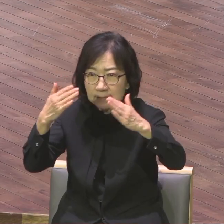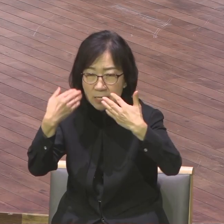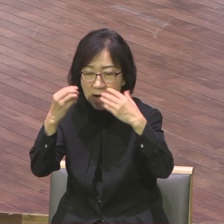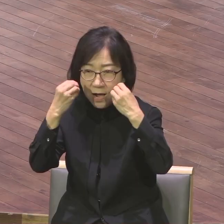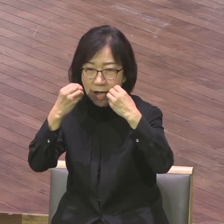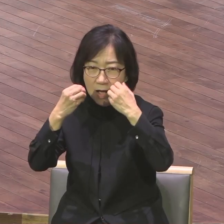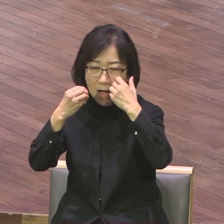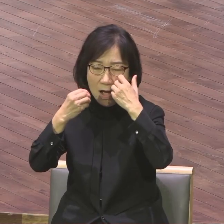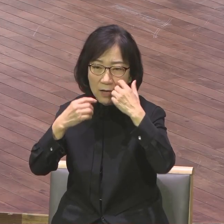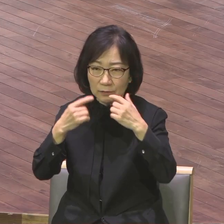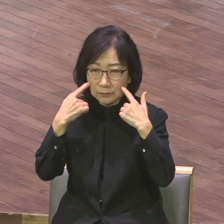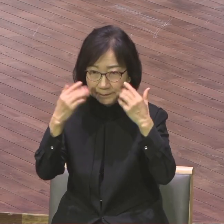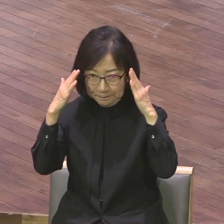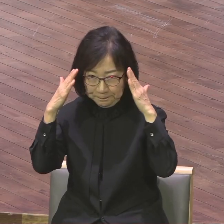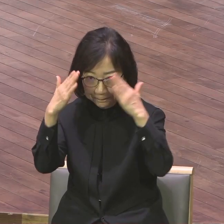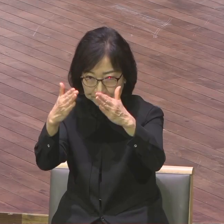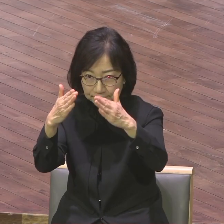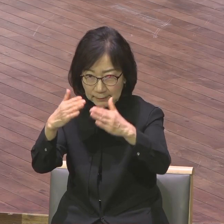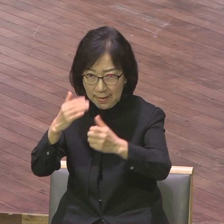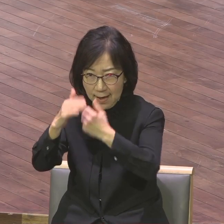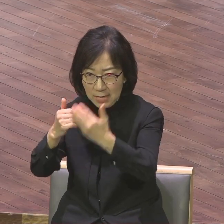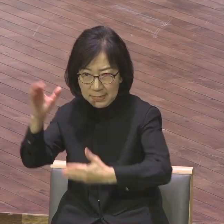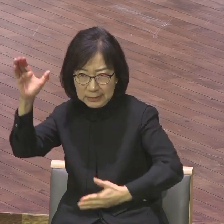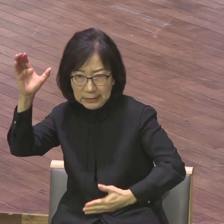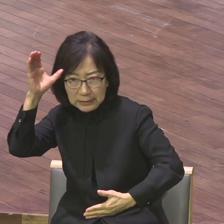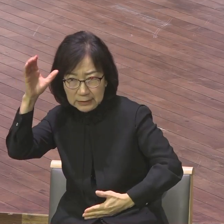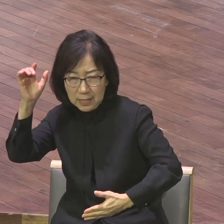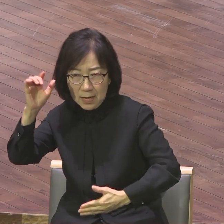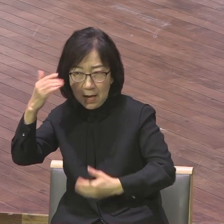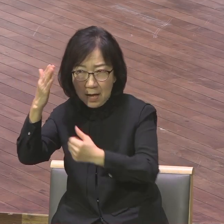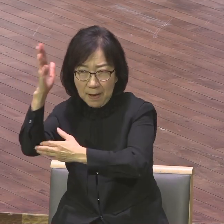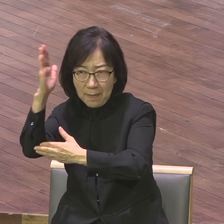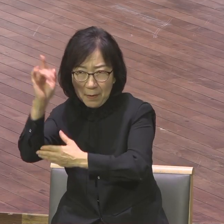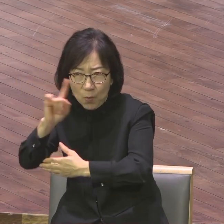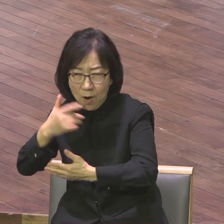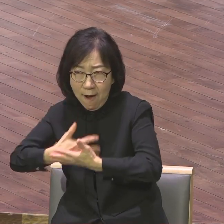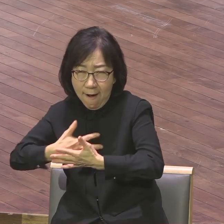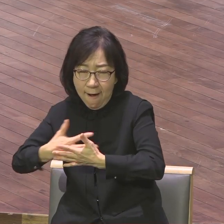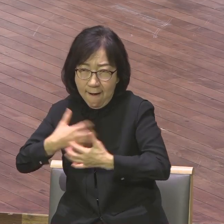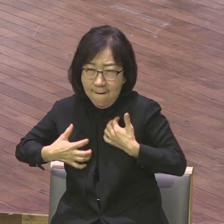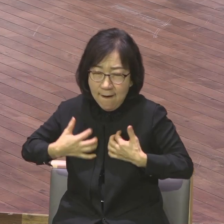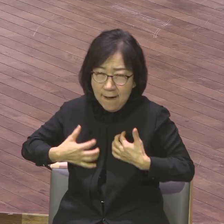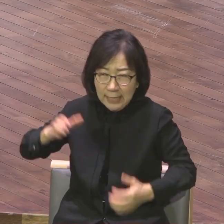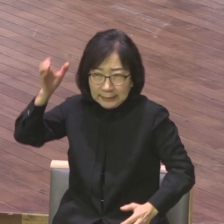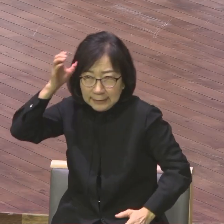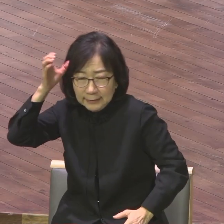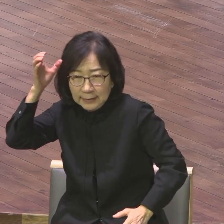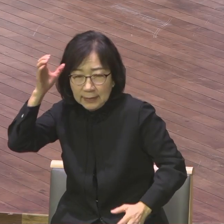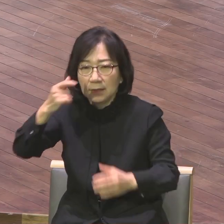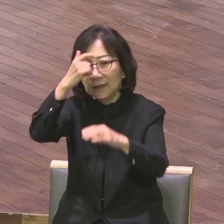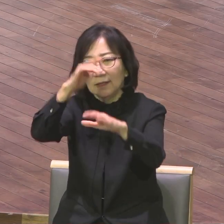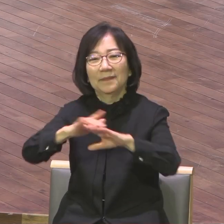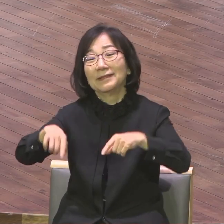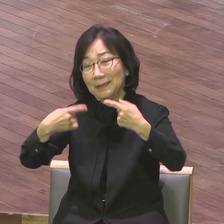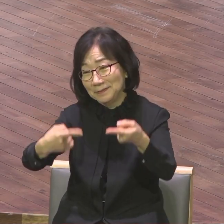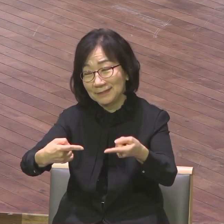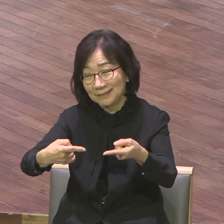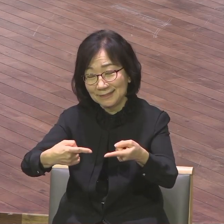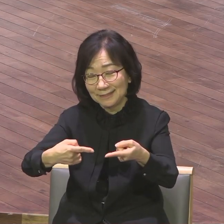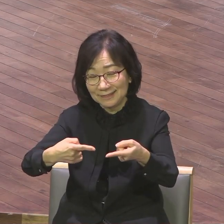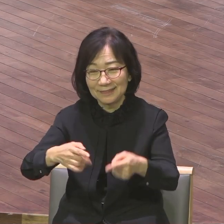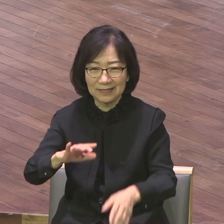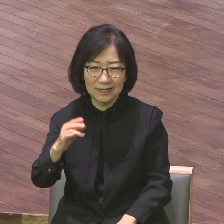않습니다. 생동감 있게 기대 속에서 흥분해서 그야말로 설레임으로 교회 나온다. 실제